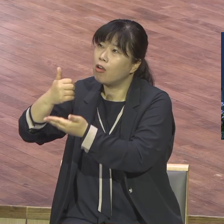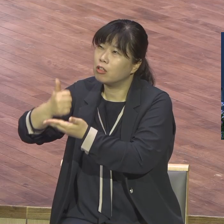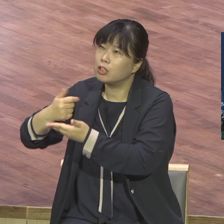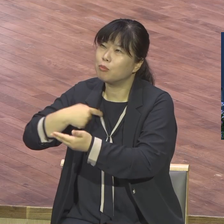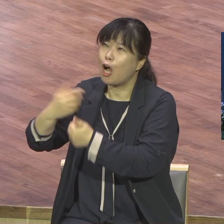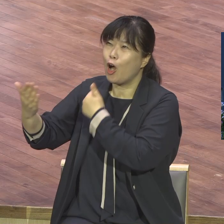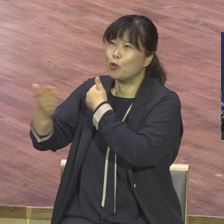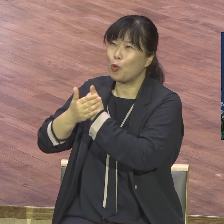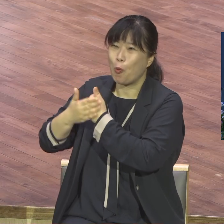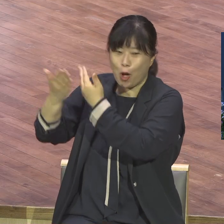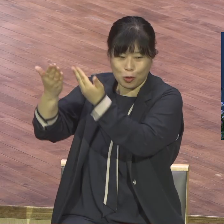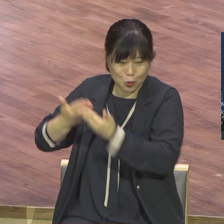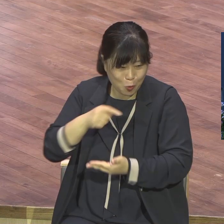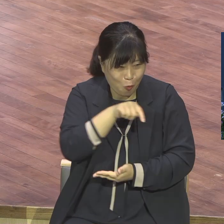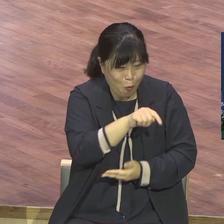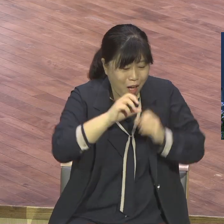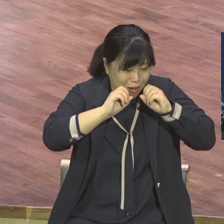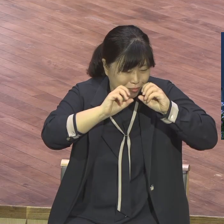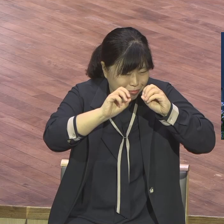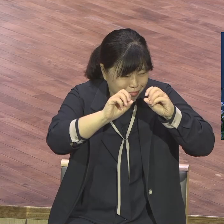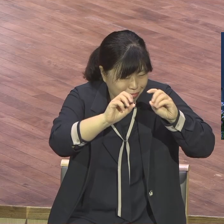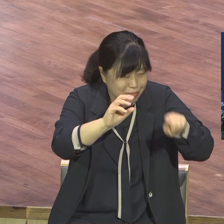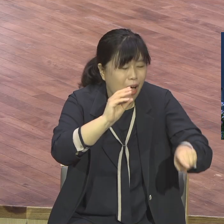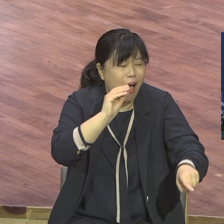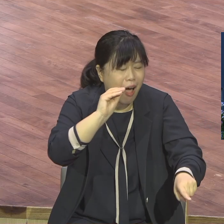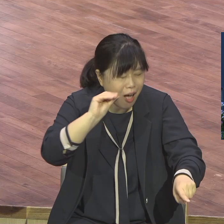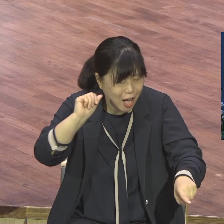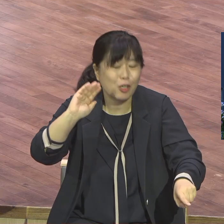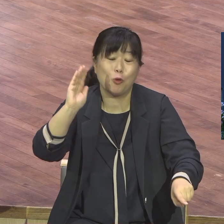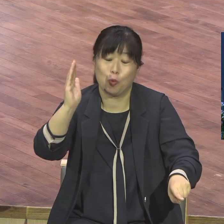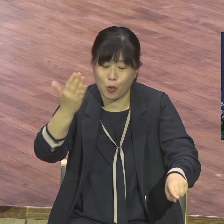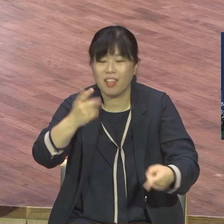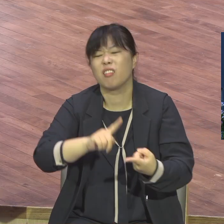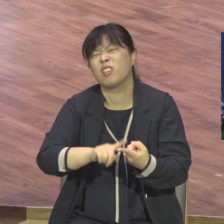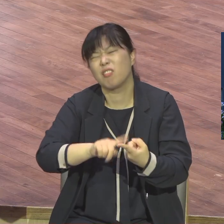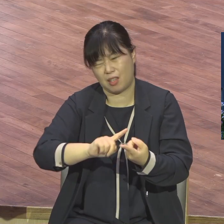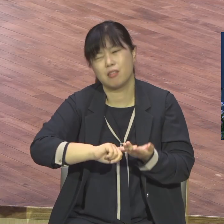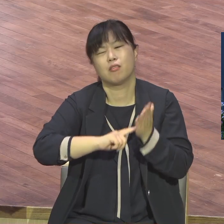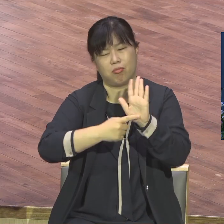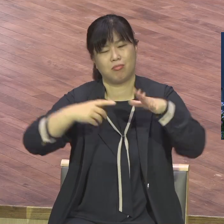그 일은 성령의 능력으로 이루어진 것이다.